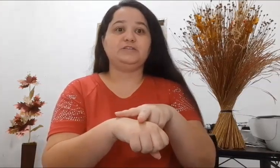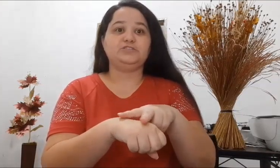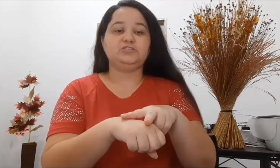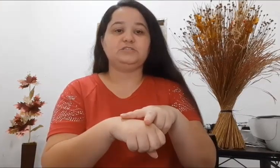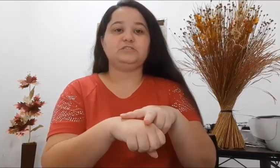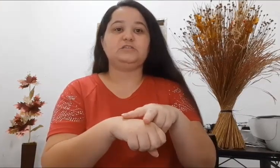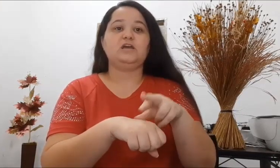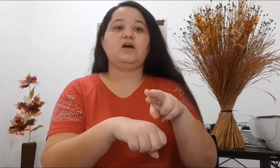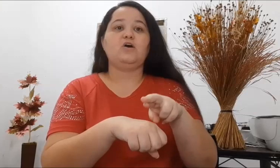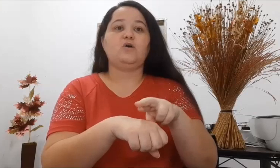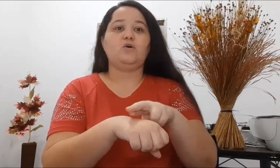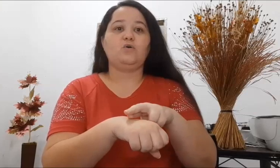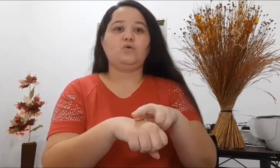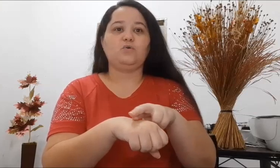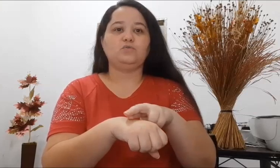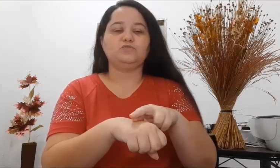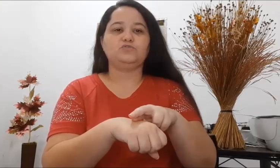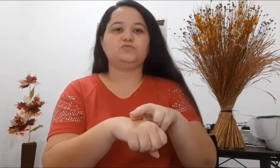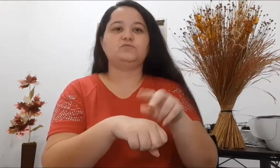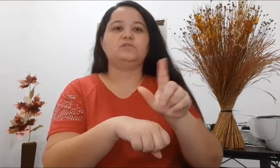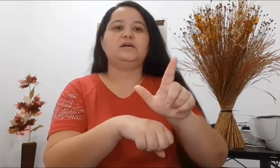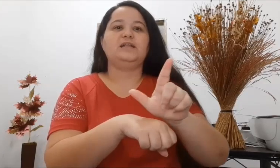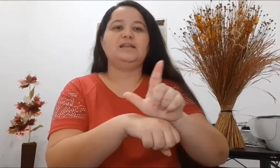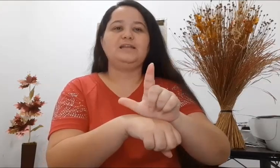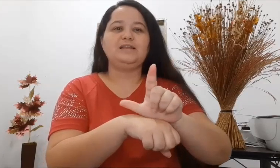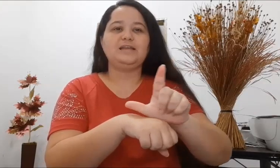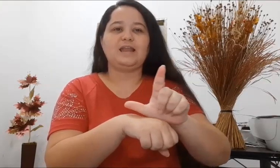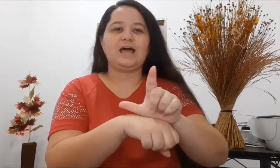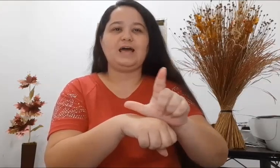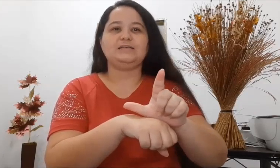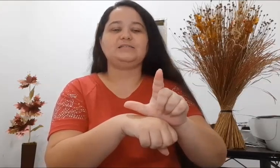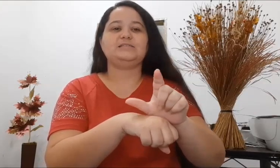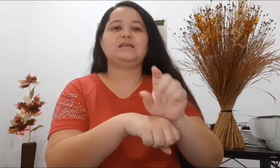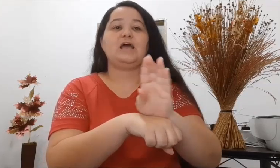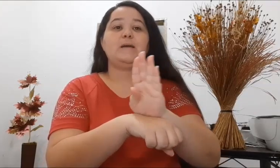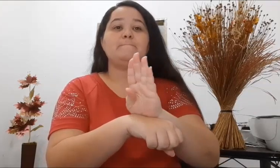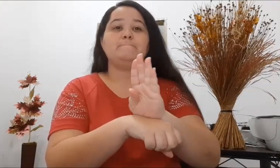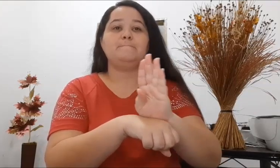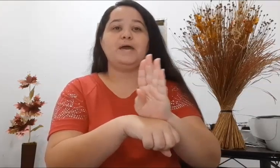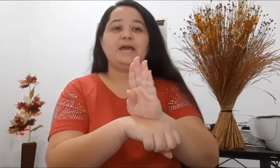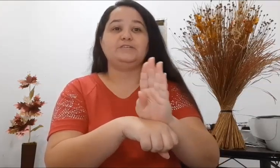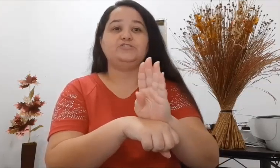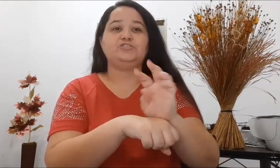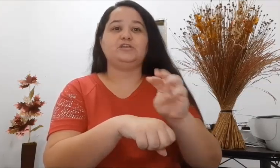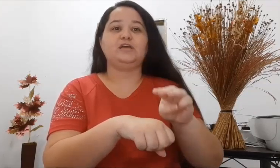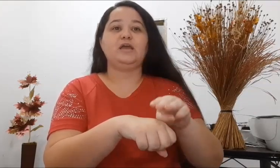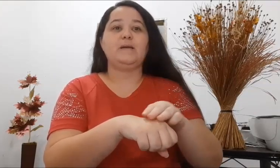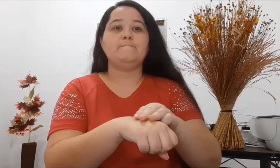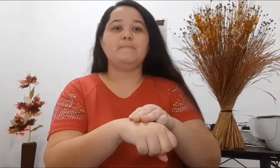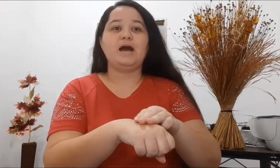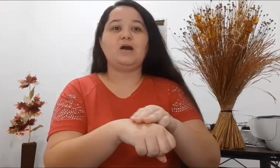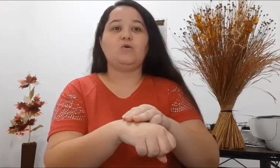verde, roxo, lilás, bege,